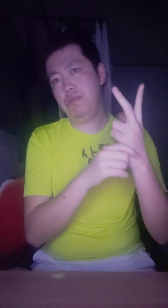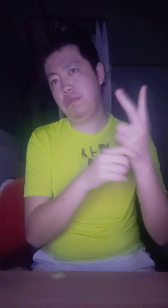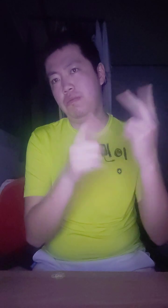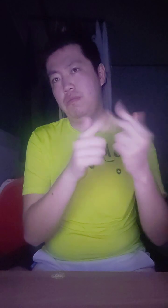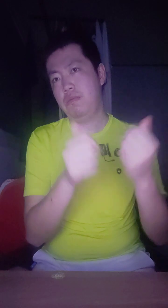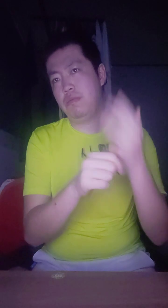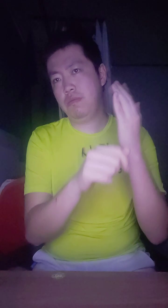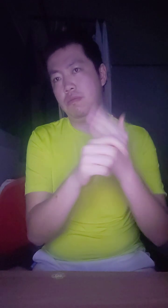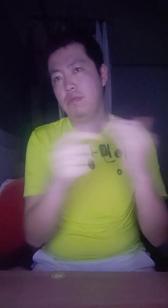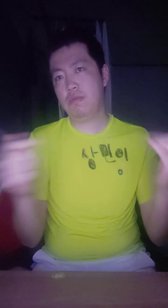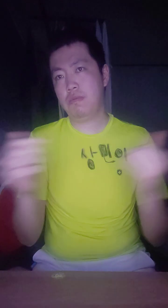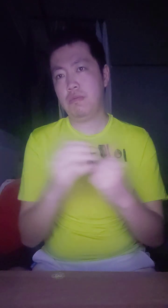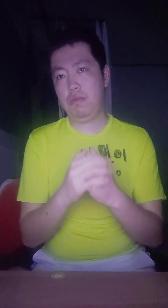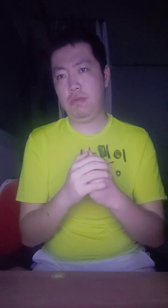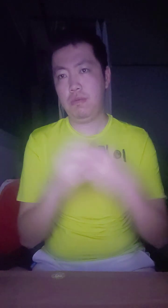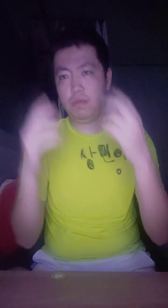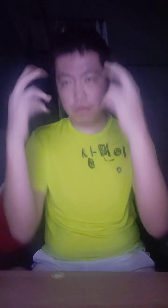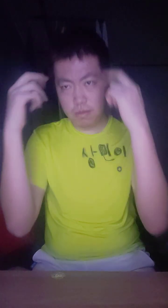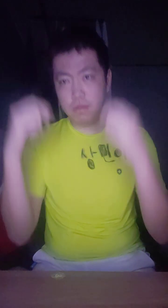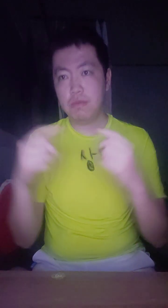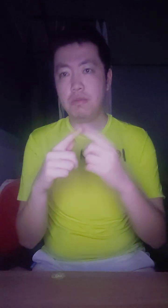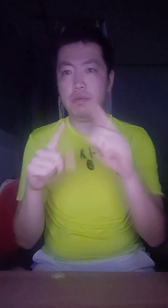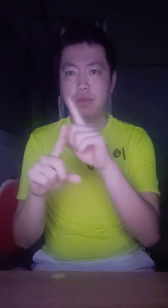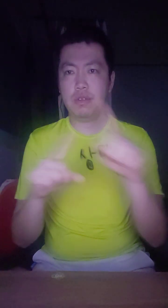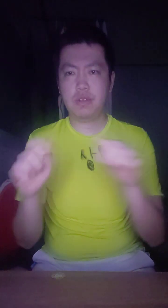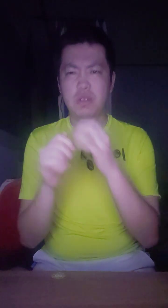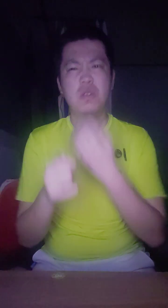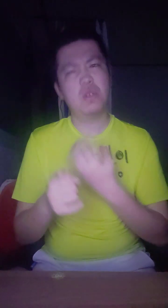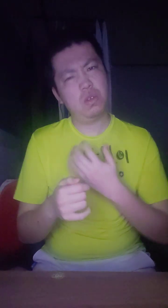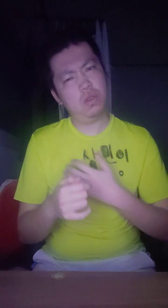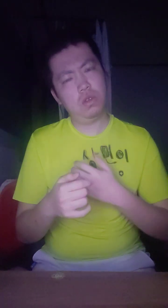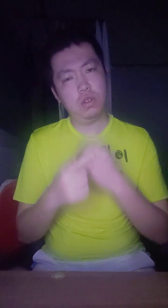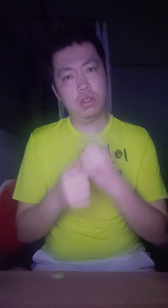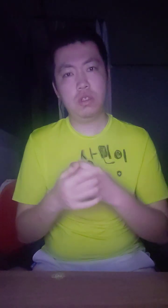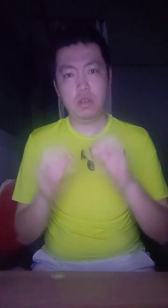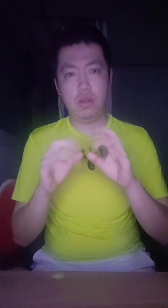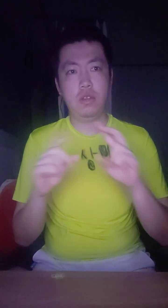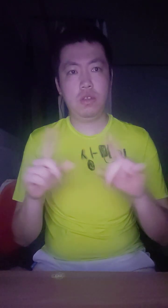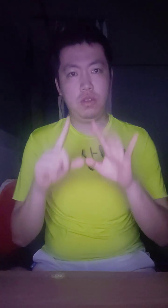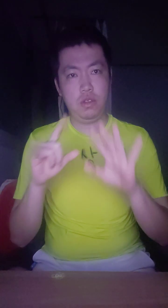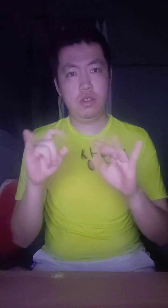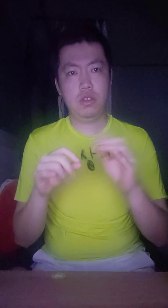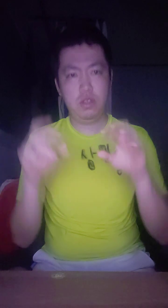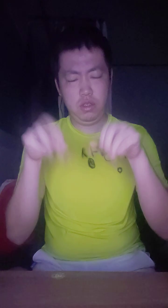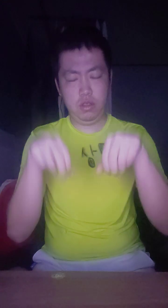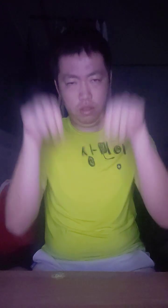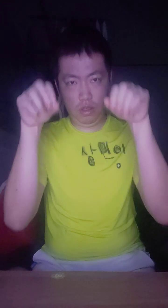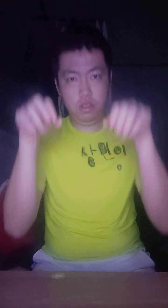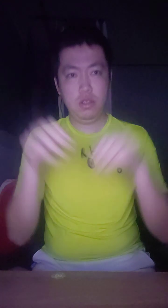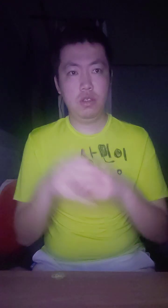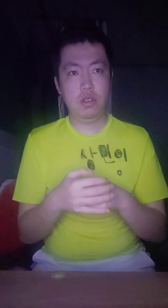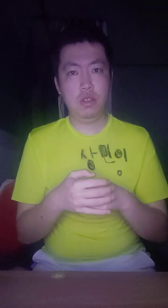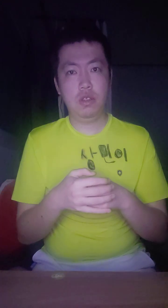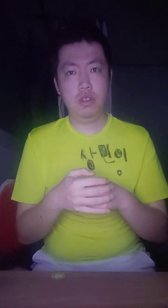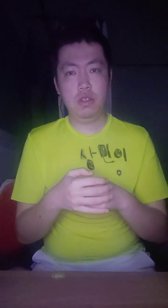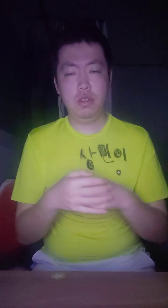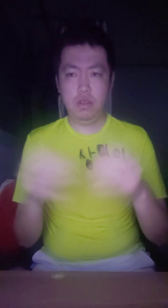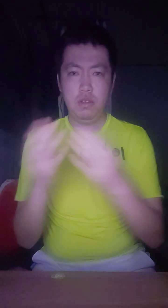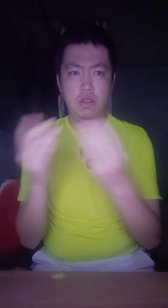만에 재개되면서 폭염 속 불편이 이어졌고 101동에서 106동까지 정전되었습니다.